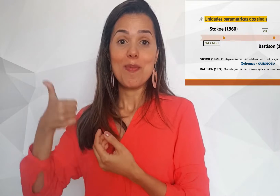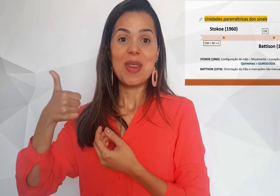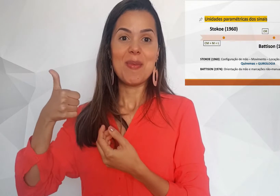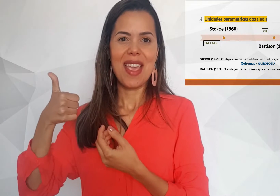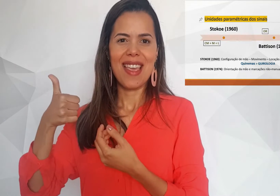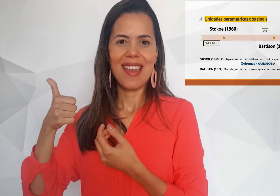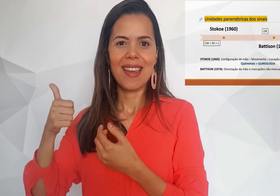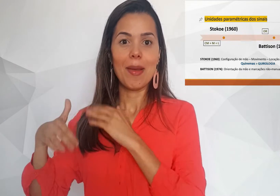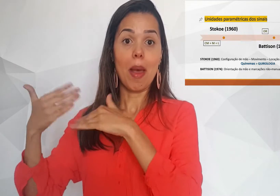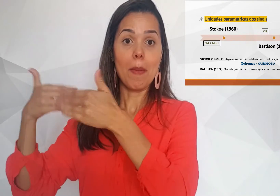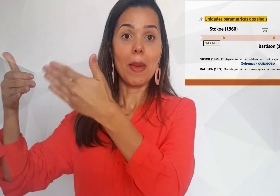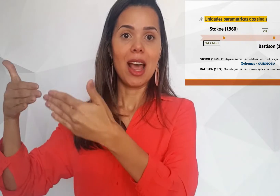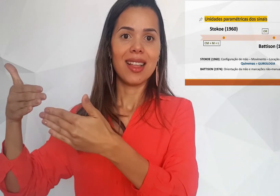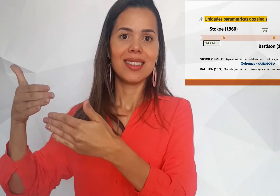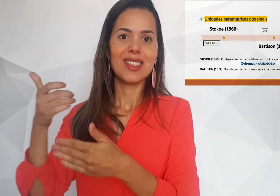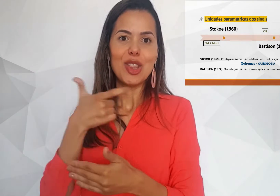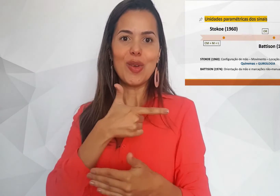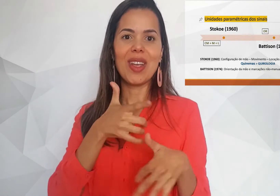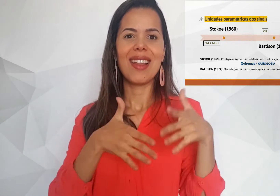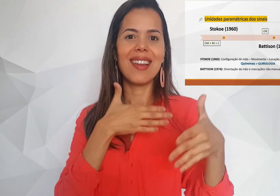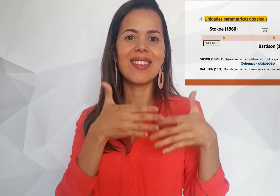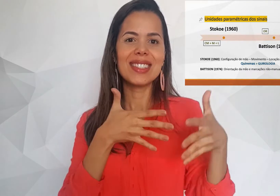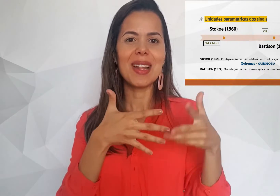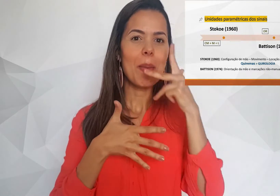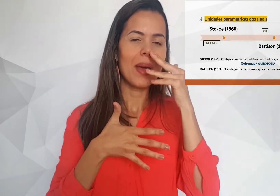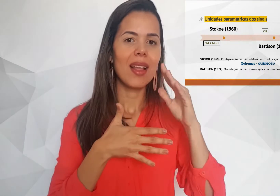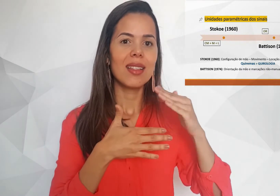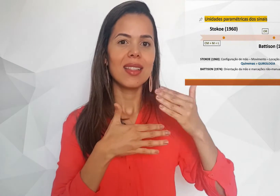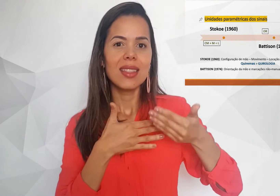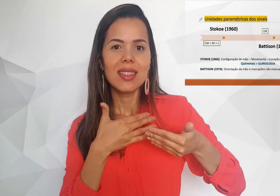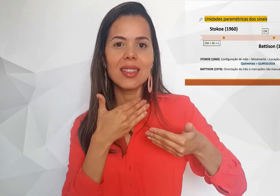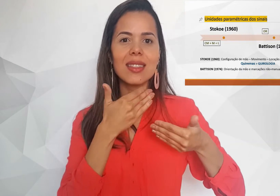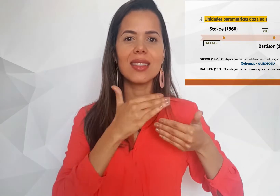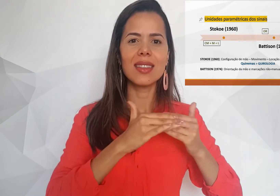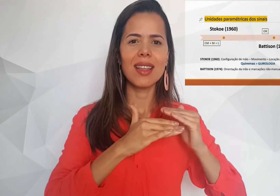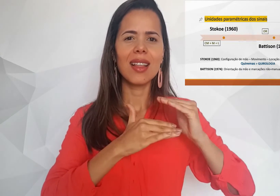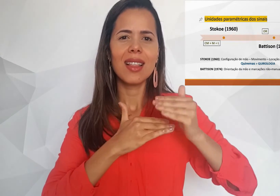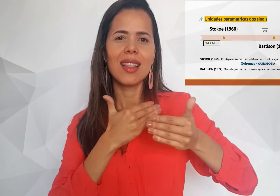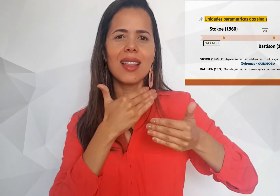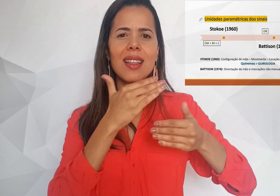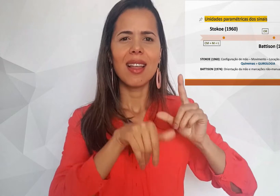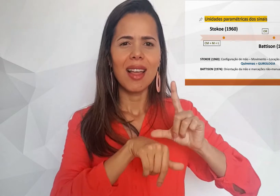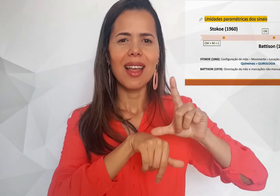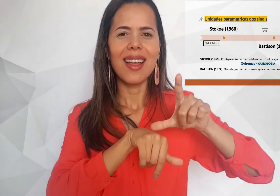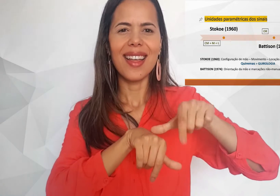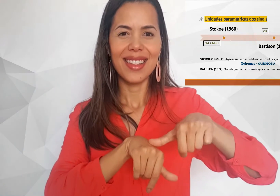e se desenvolveram, e as línguas de sinais ficam aquém nesse processo histórico de